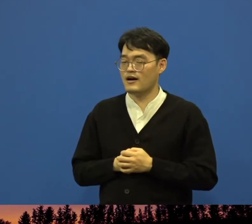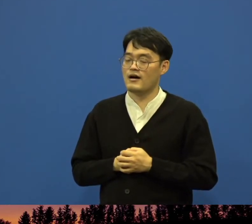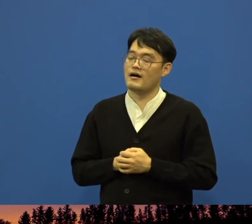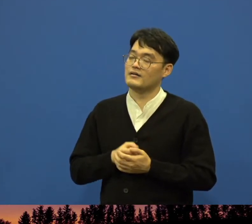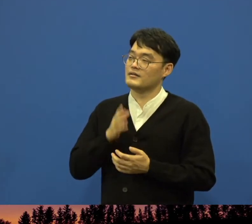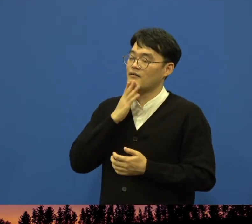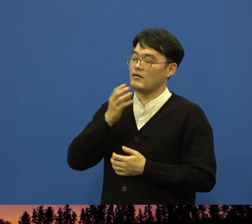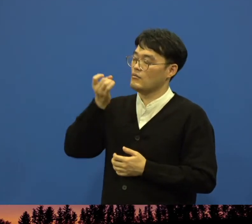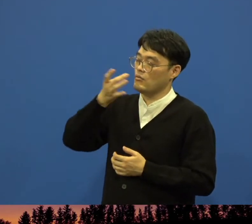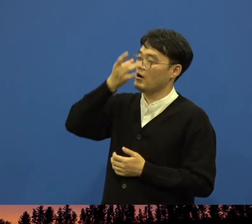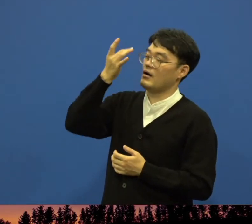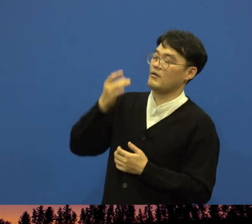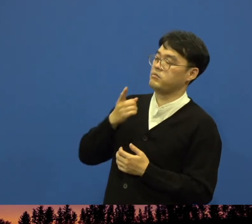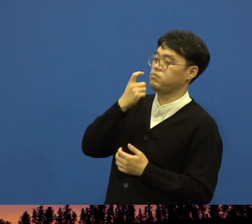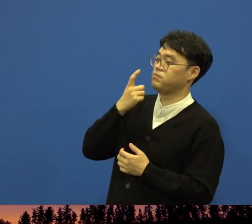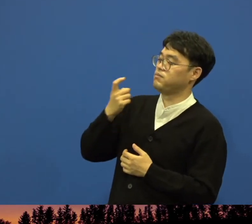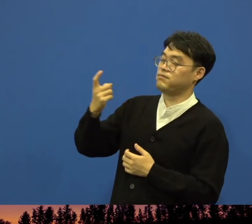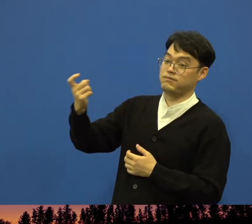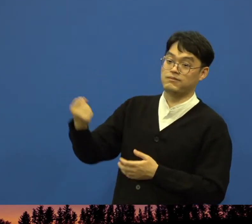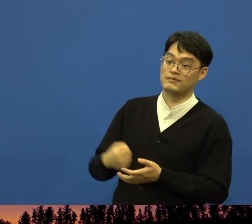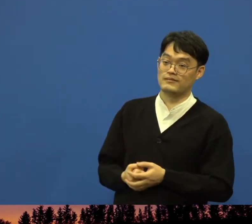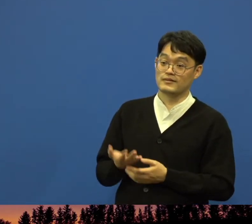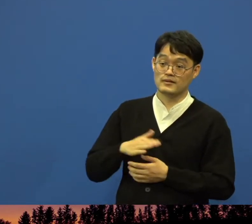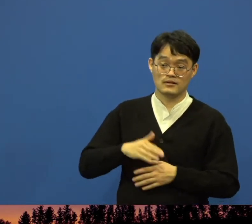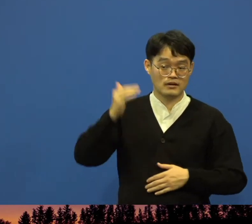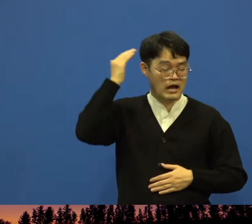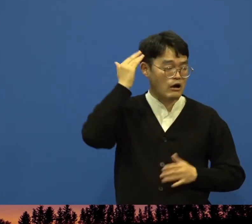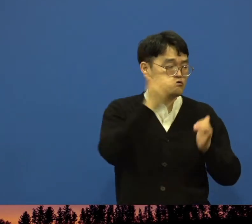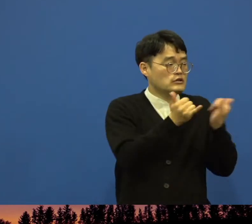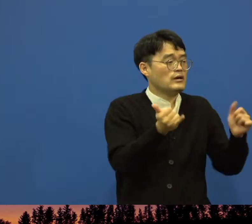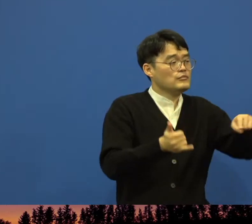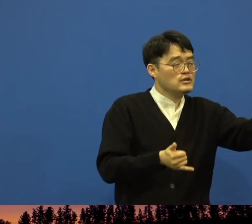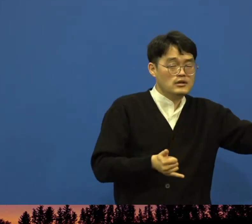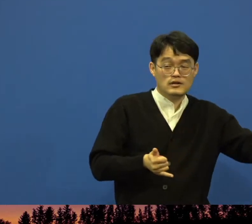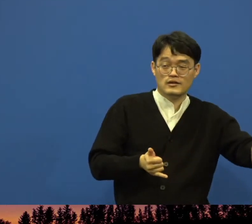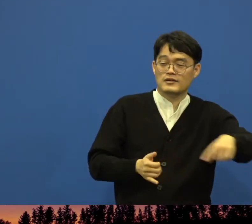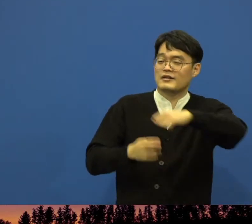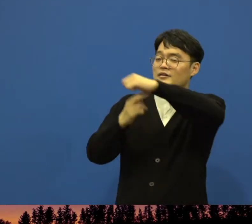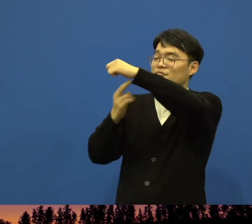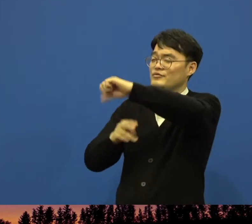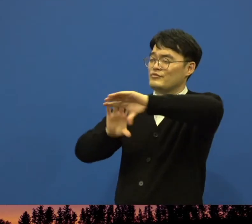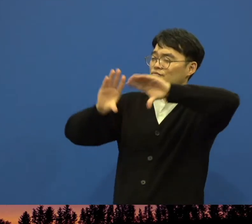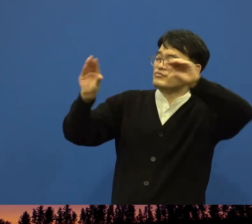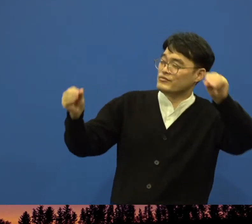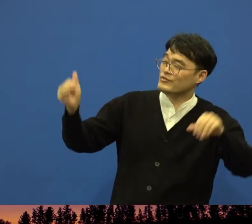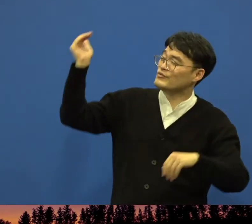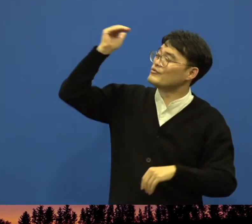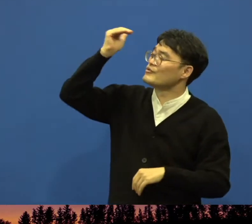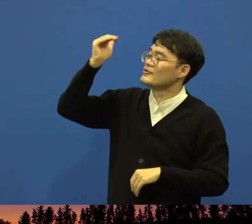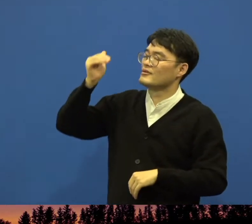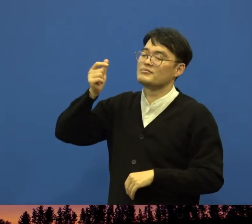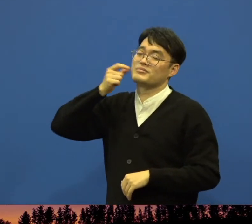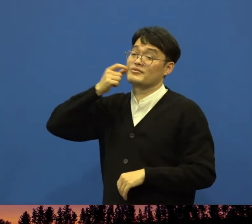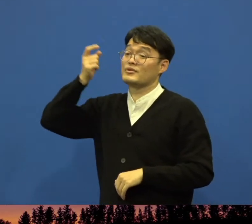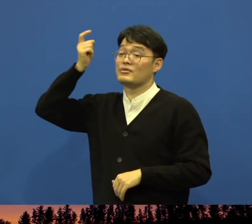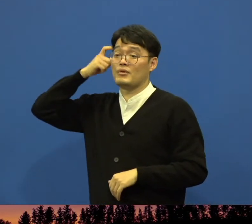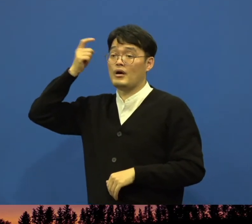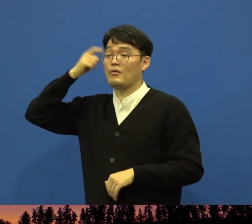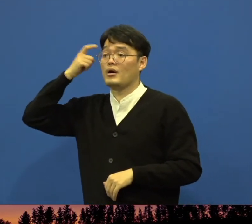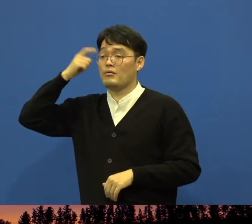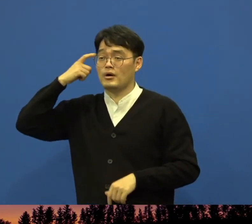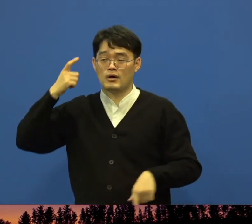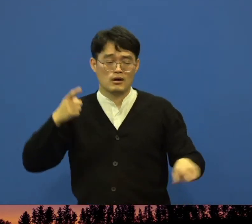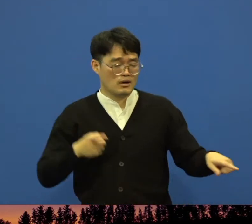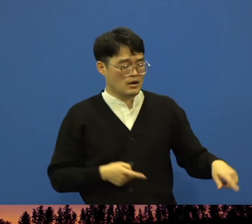환상적이에요. 근데 이민 가신 분들이 한 번도 거기 가본 적이 없어요. 갈 꿈도 못 꿔요. 거기 와서